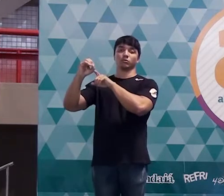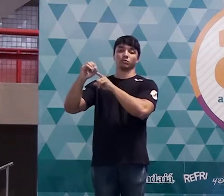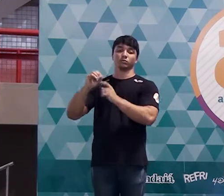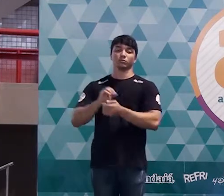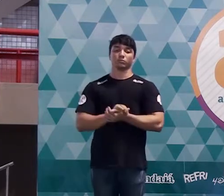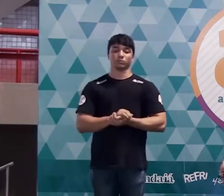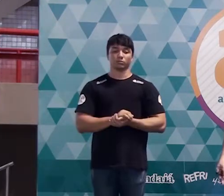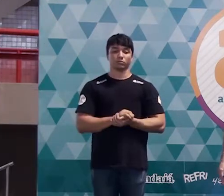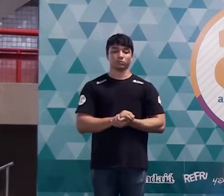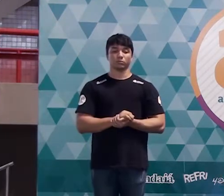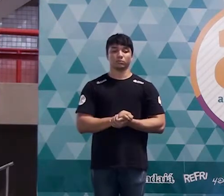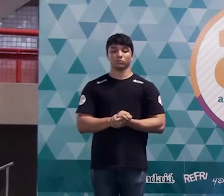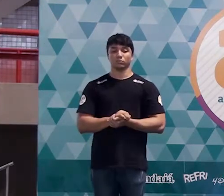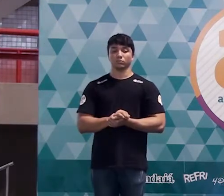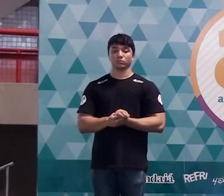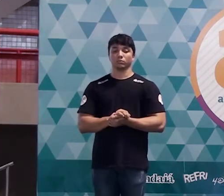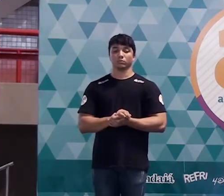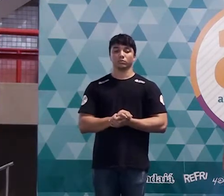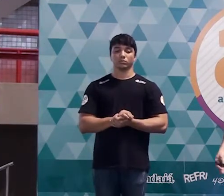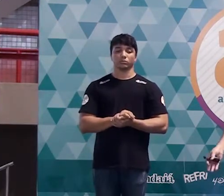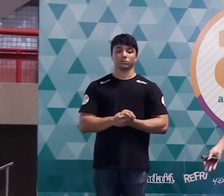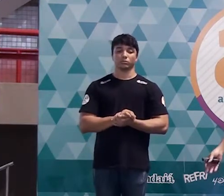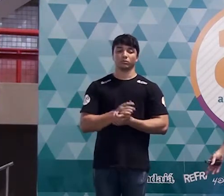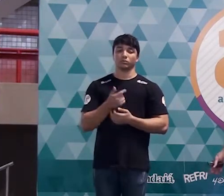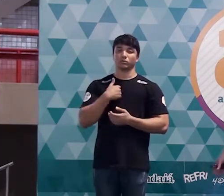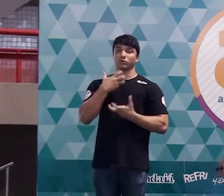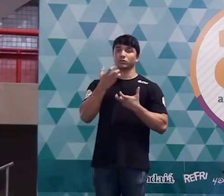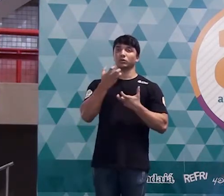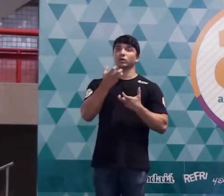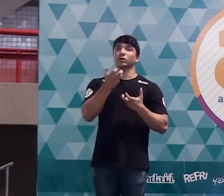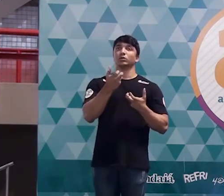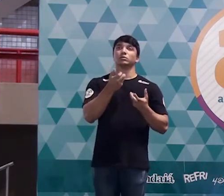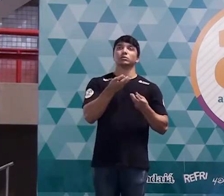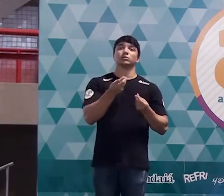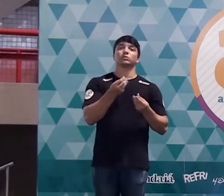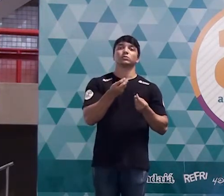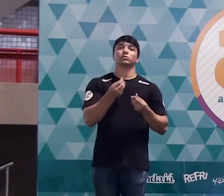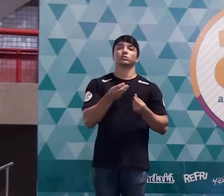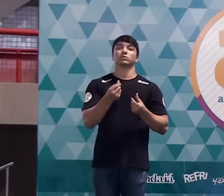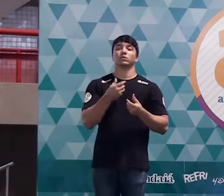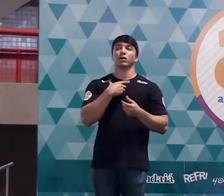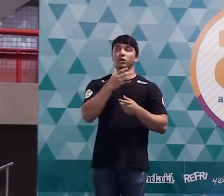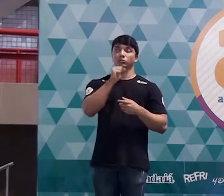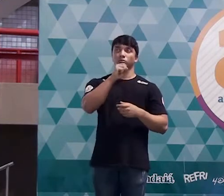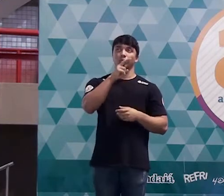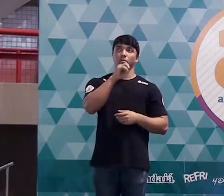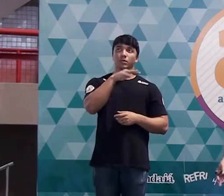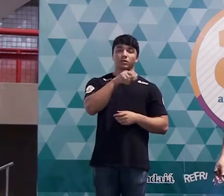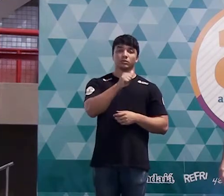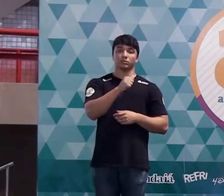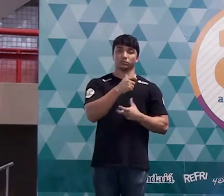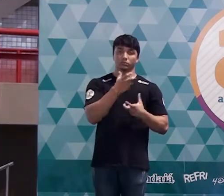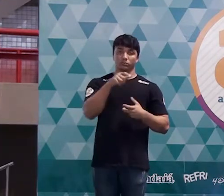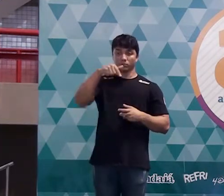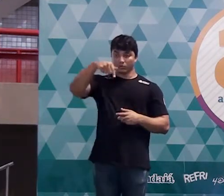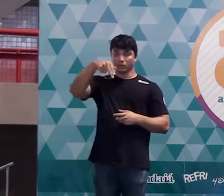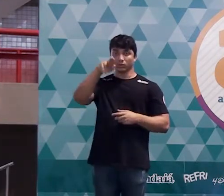Quilo. Quilo. Você quis a sobremesa?